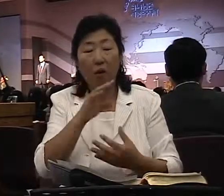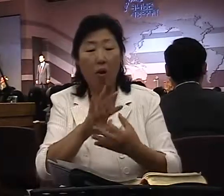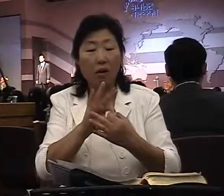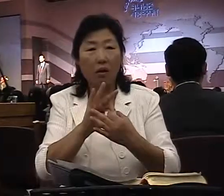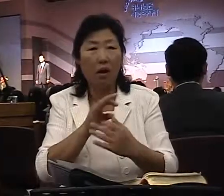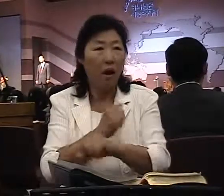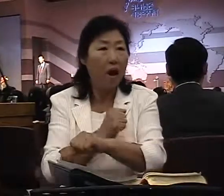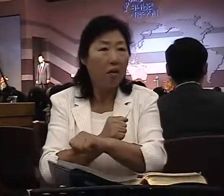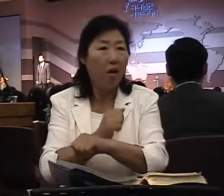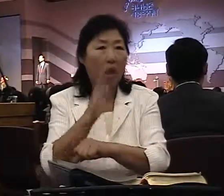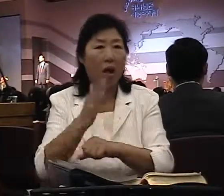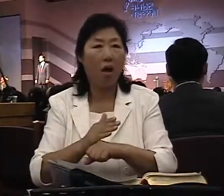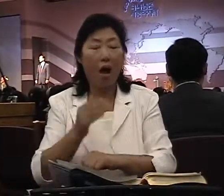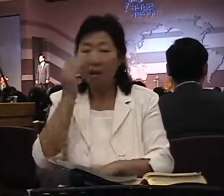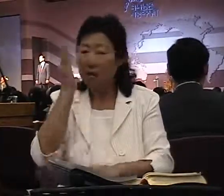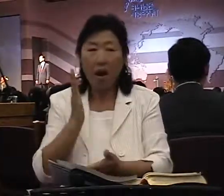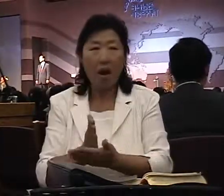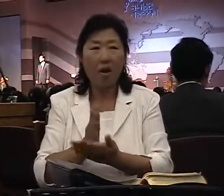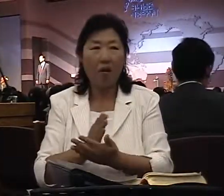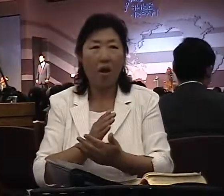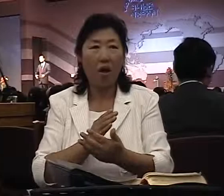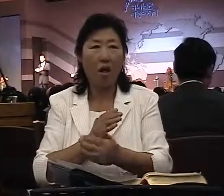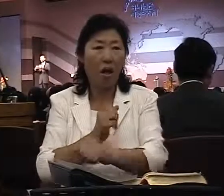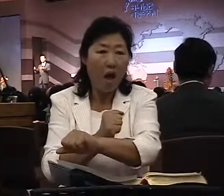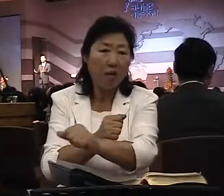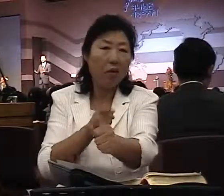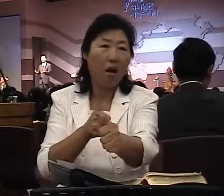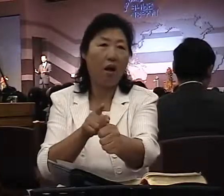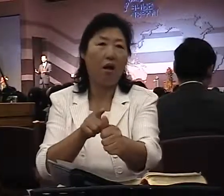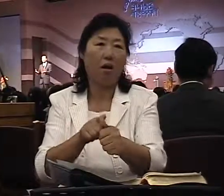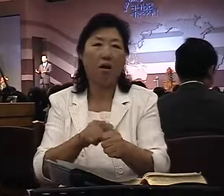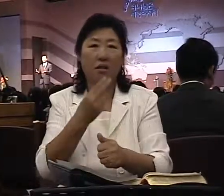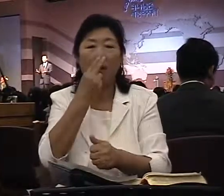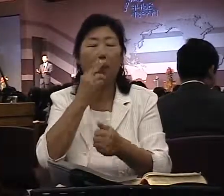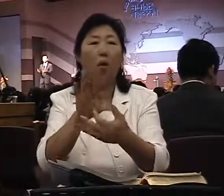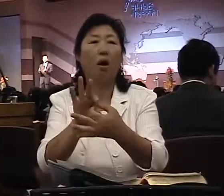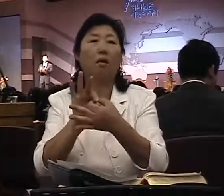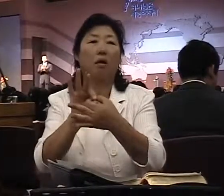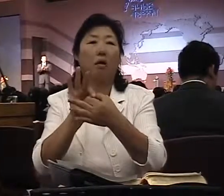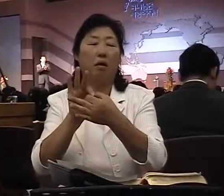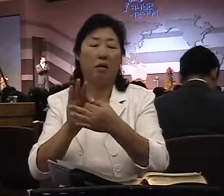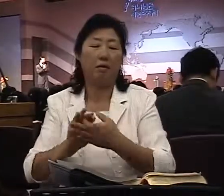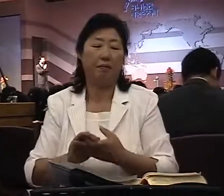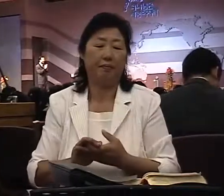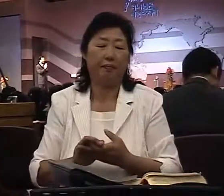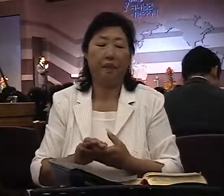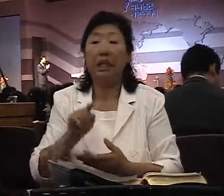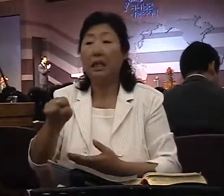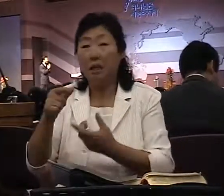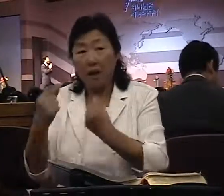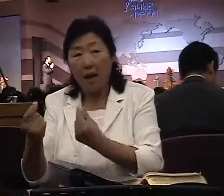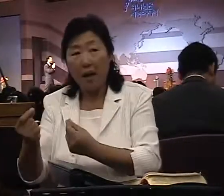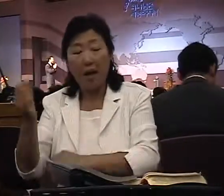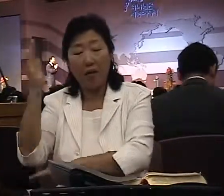하지 말래도 해야죠. 생명에 관한 일. 우리가 이렇게 말씀을 깨닫는다면